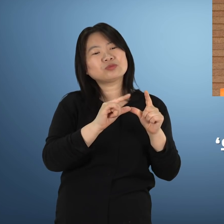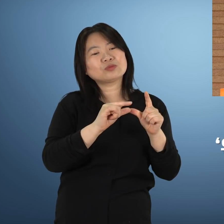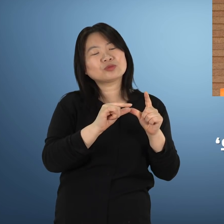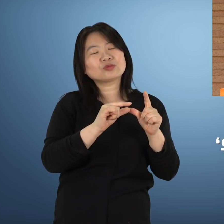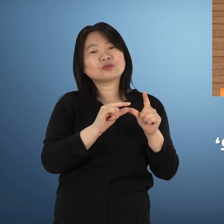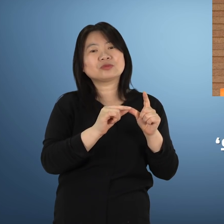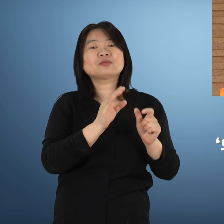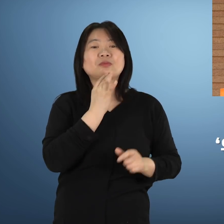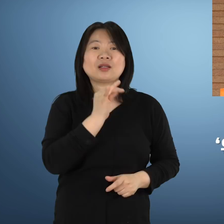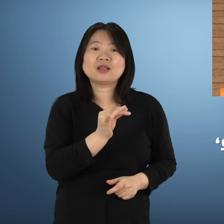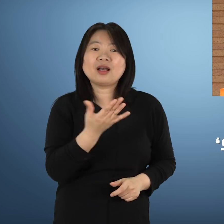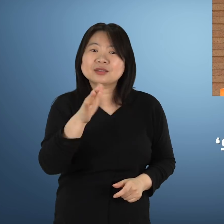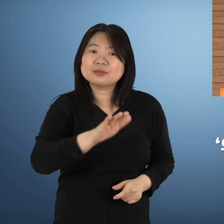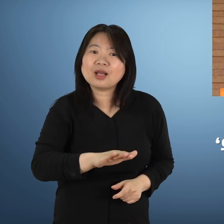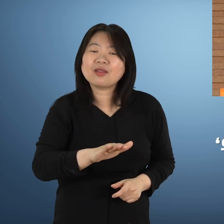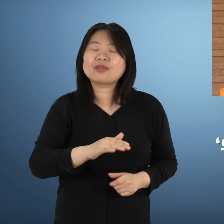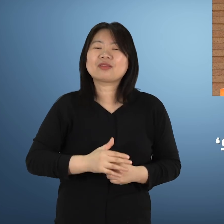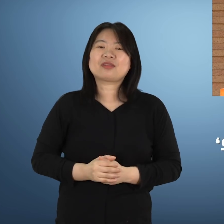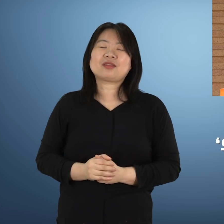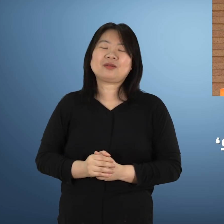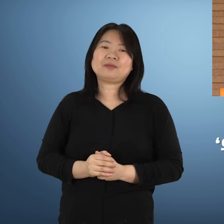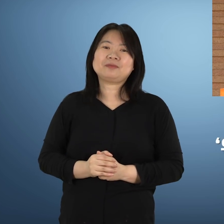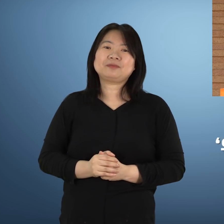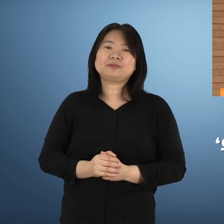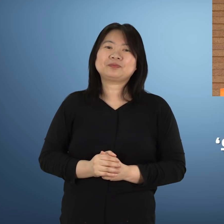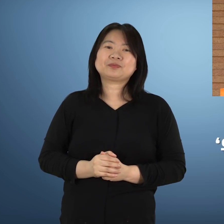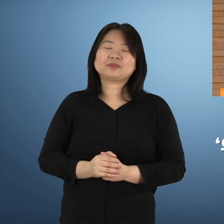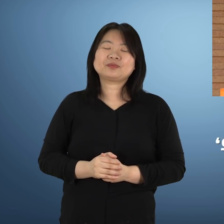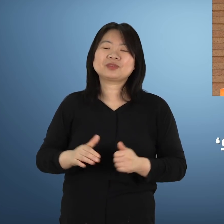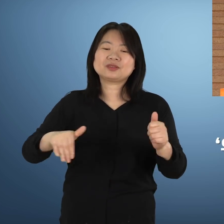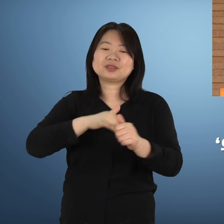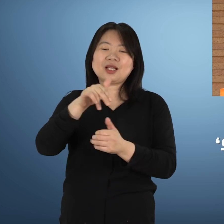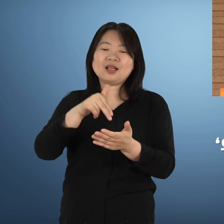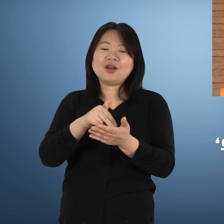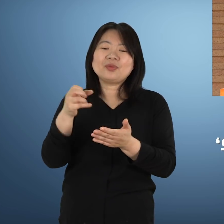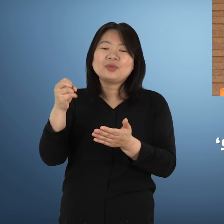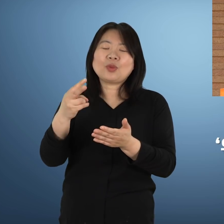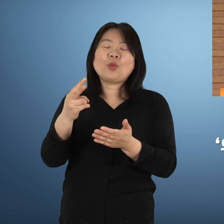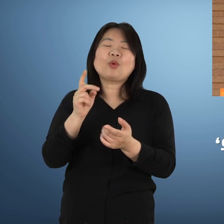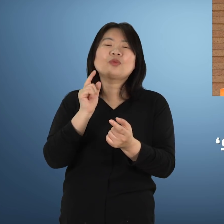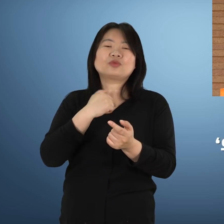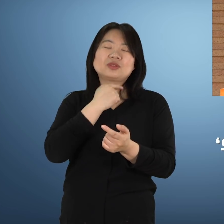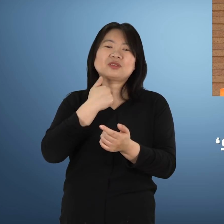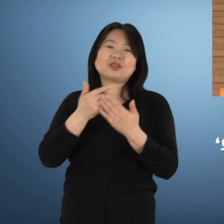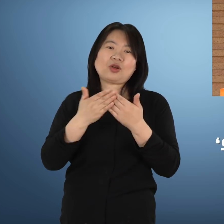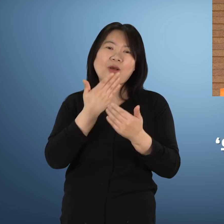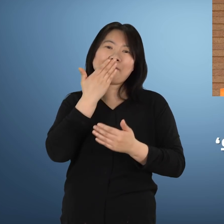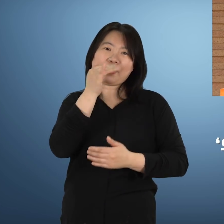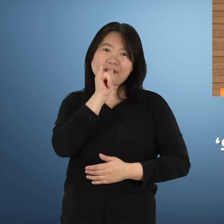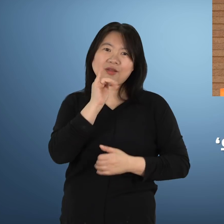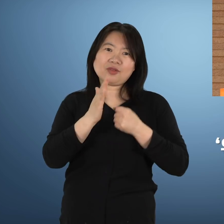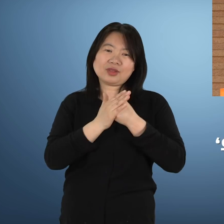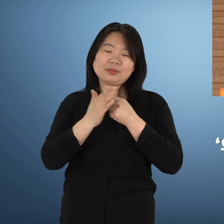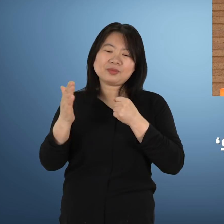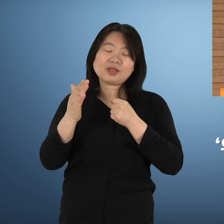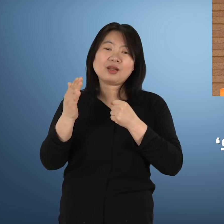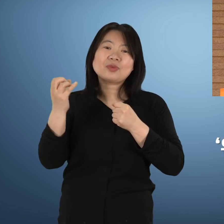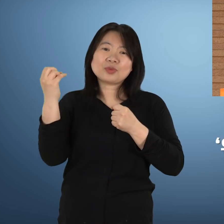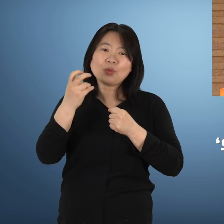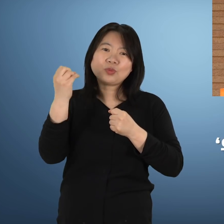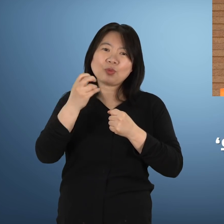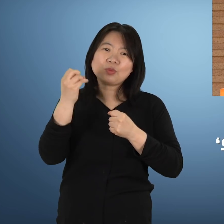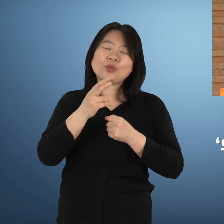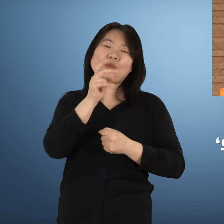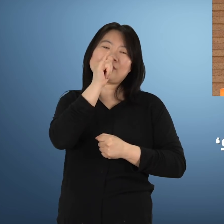틀림없습니다. 그러나 그런 상황은 우리에게 또 밀려와요. 그렇지 않아요? 또